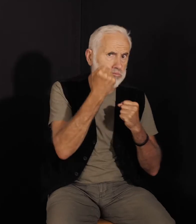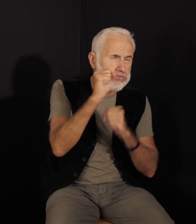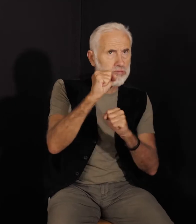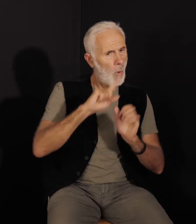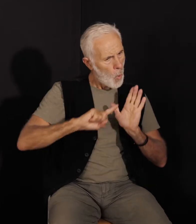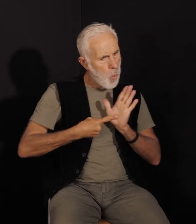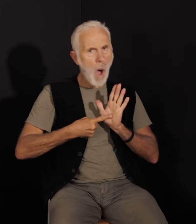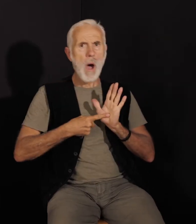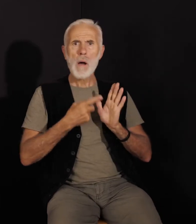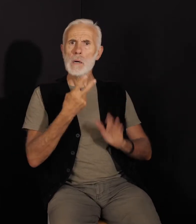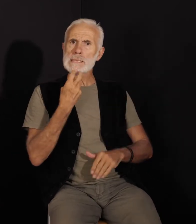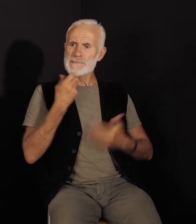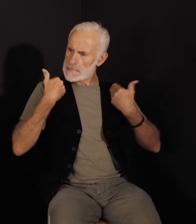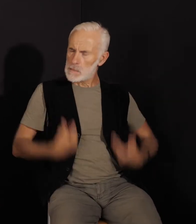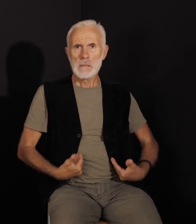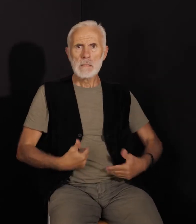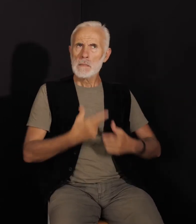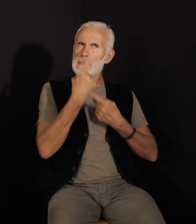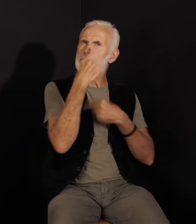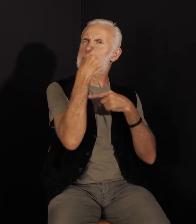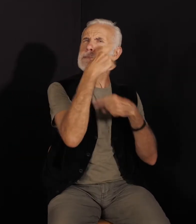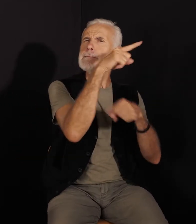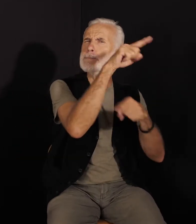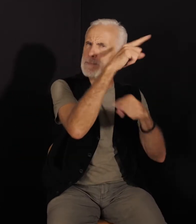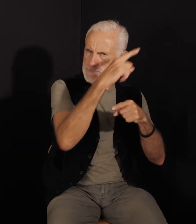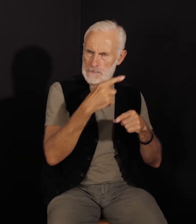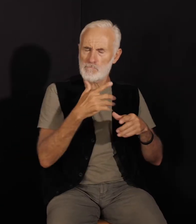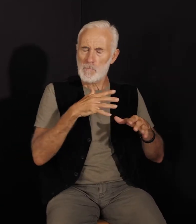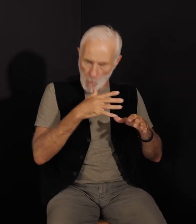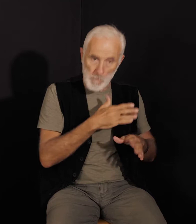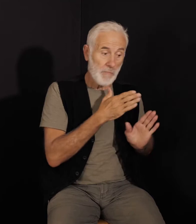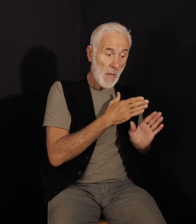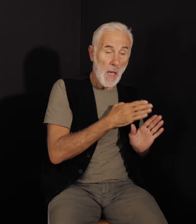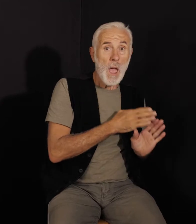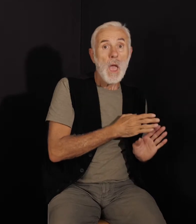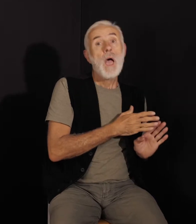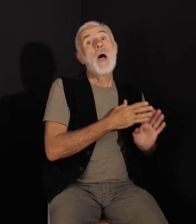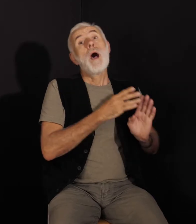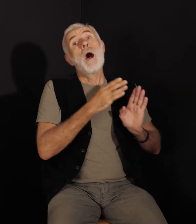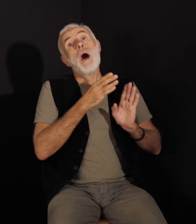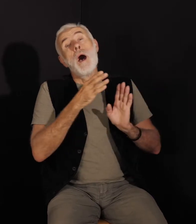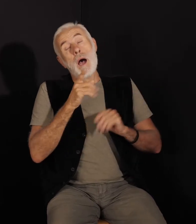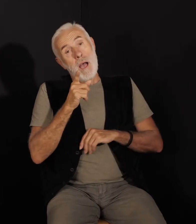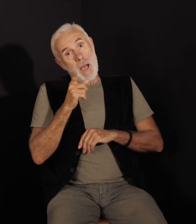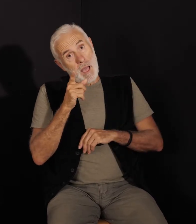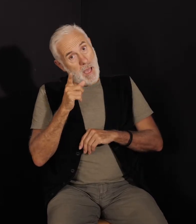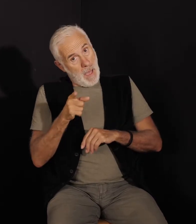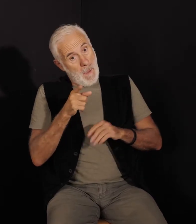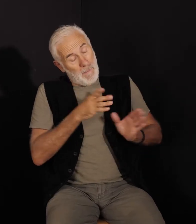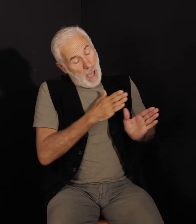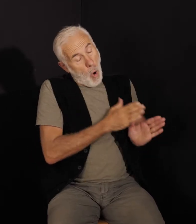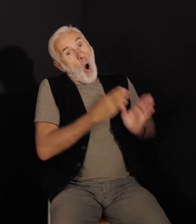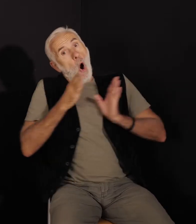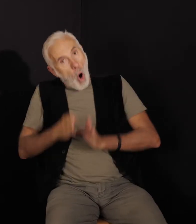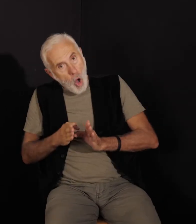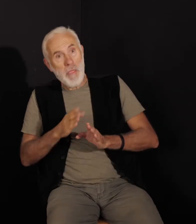droits civiques. Et donc Abby Hoffman aussi a travaillé pour les droits civiques, s'est engagé dans ces mouvements, mais lui, il a créé un autre parti qui